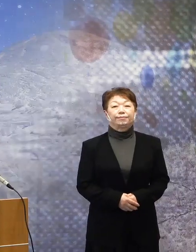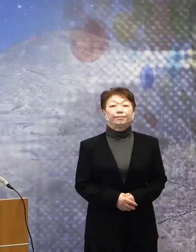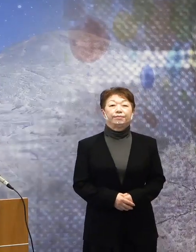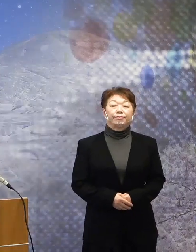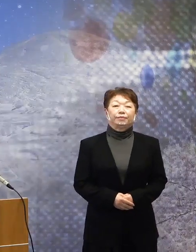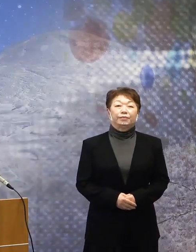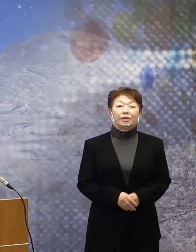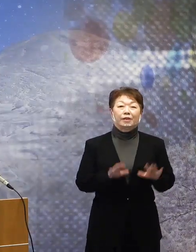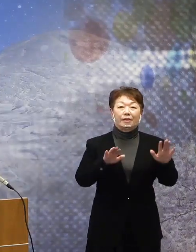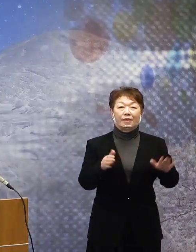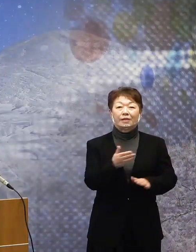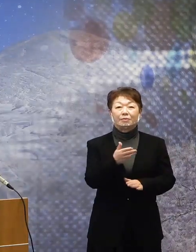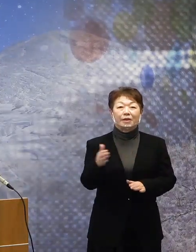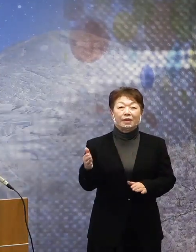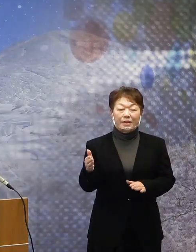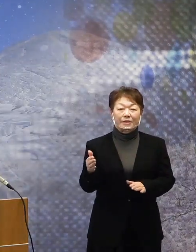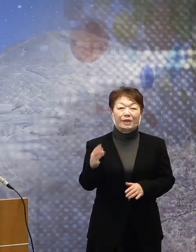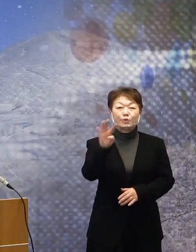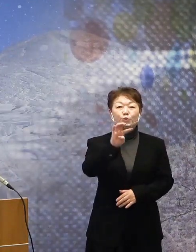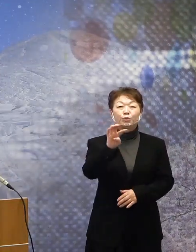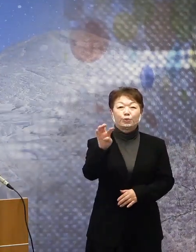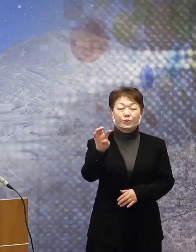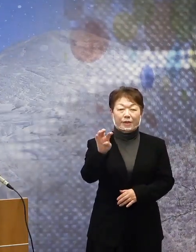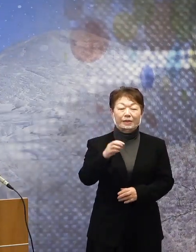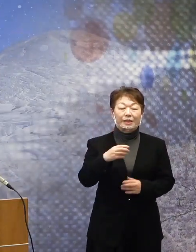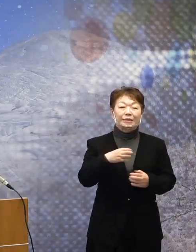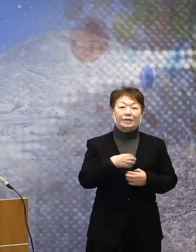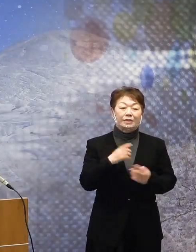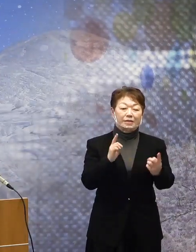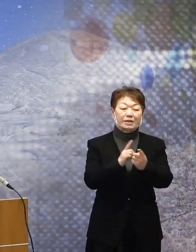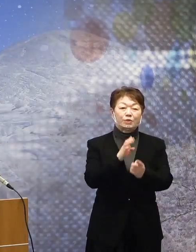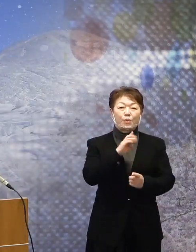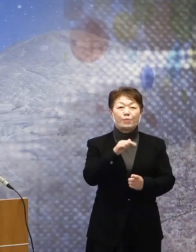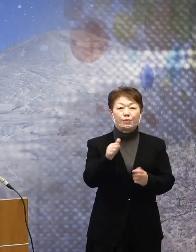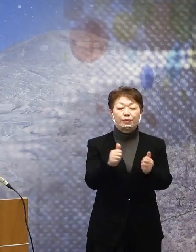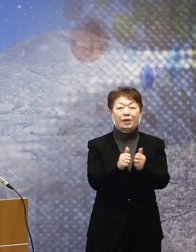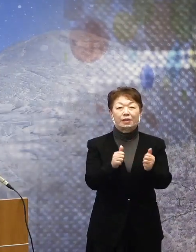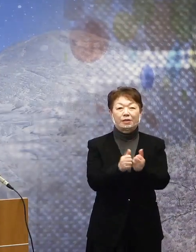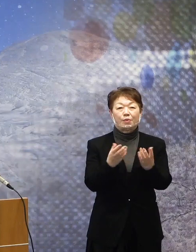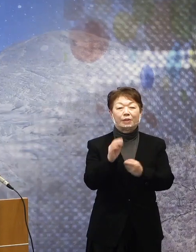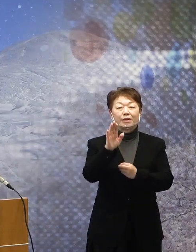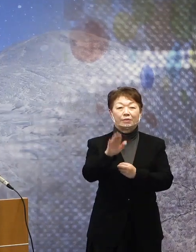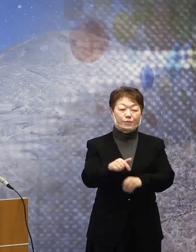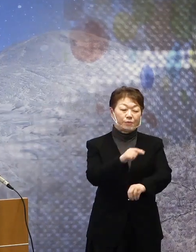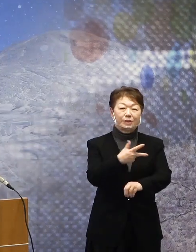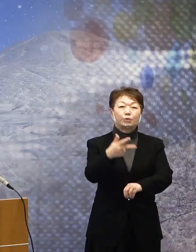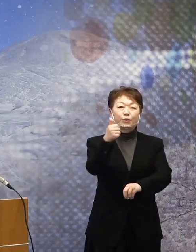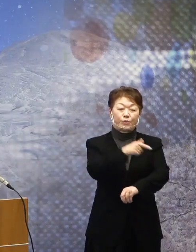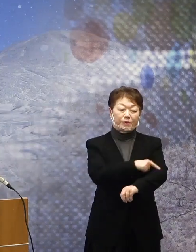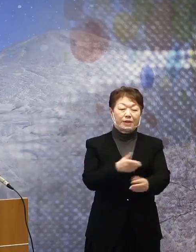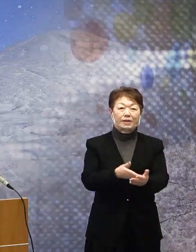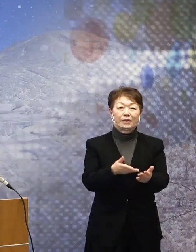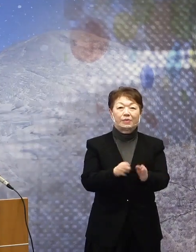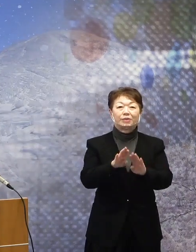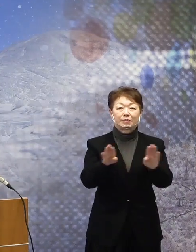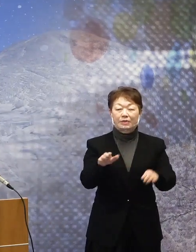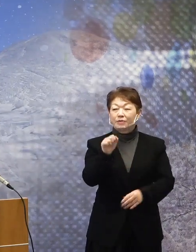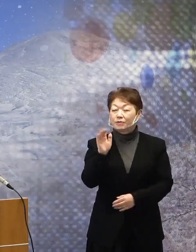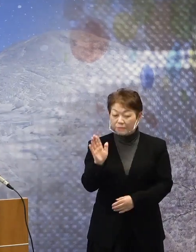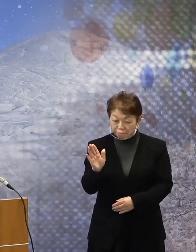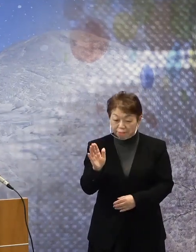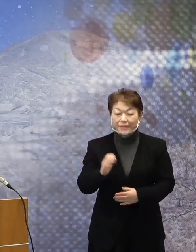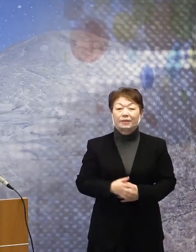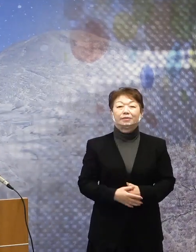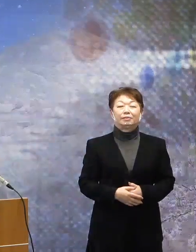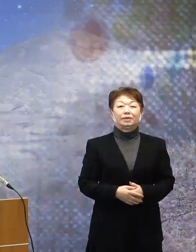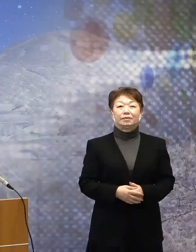はい、それではただいまより第40回危機対策本部会議終了後の視聴記者会見を開催いたします。それでは少々よろしくお願いい